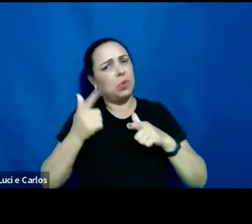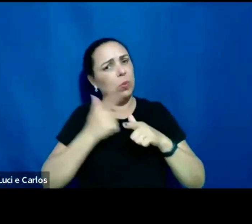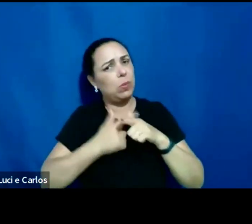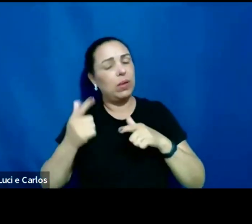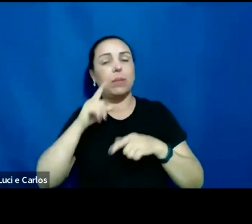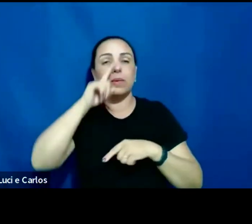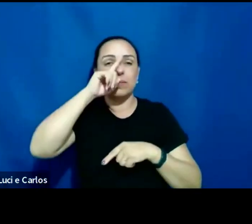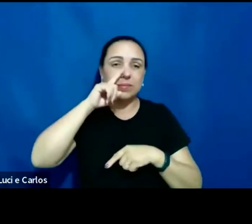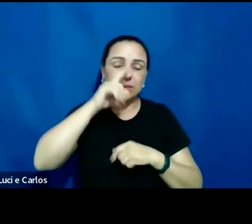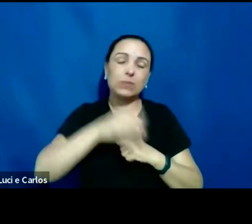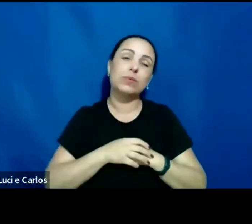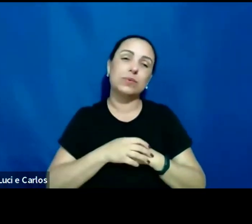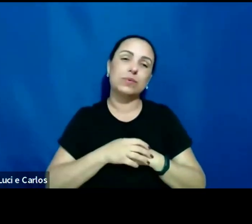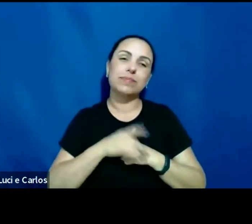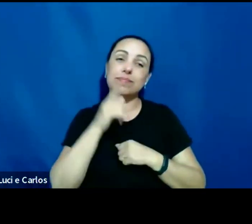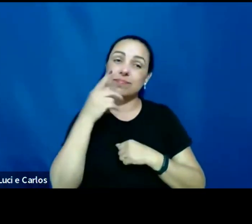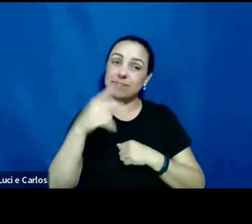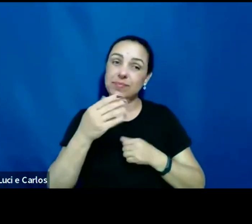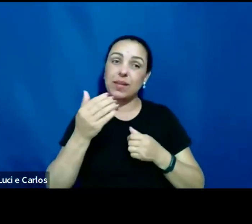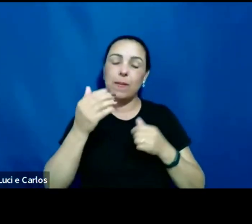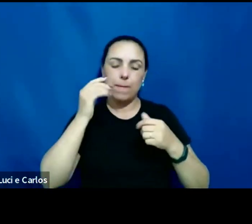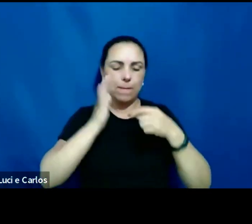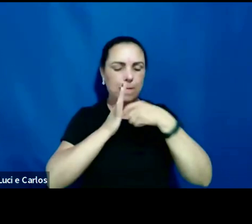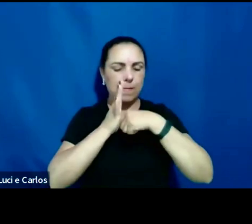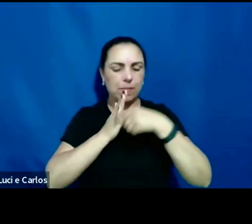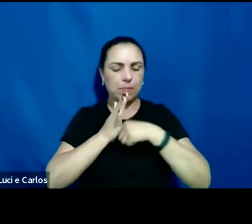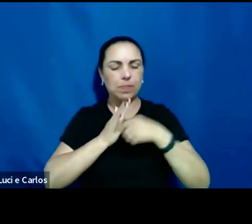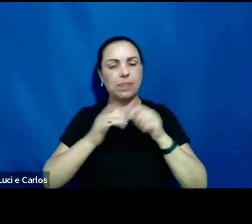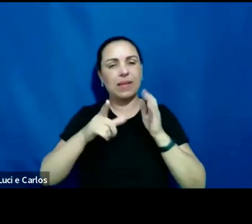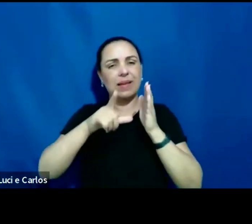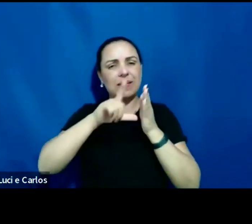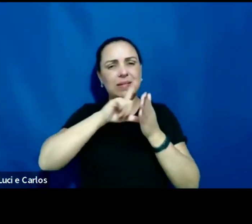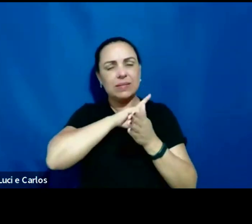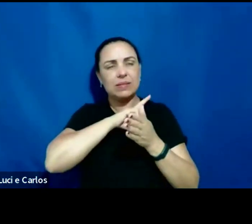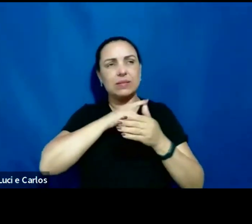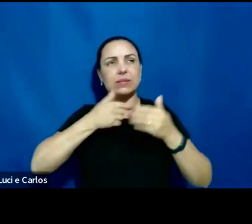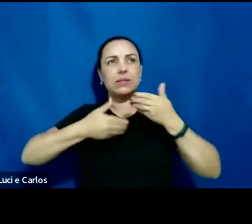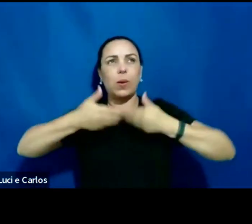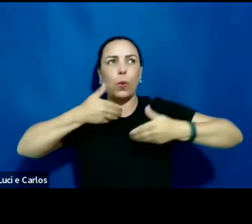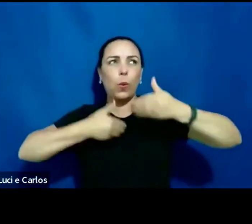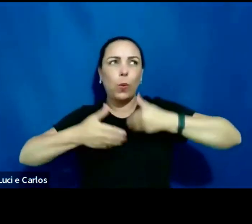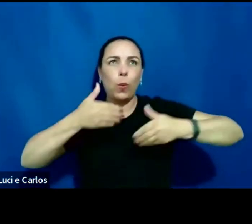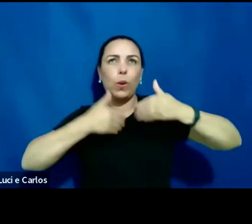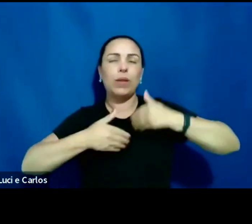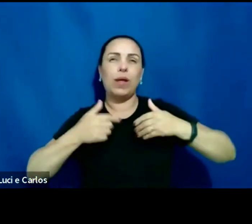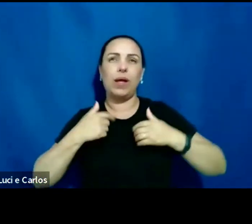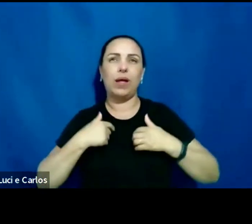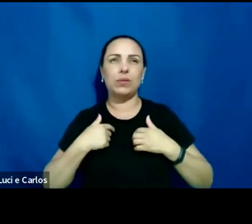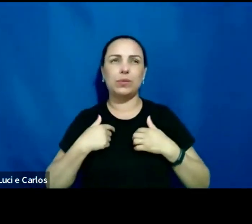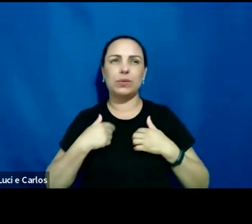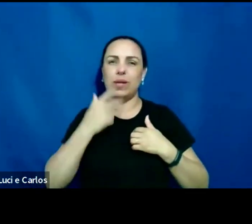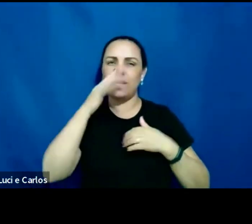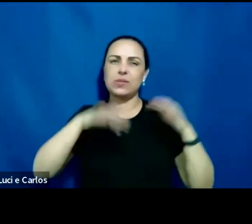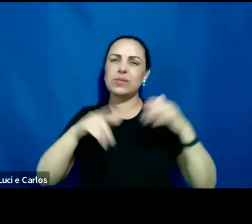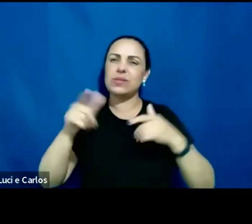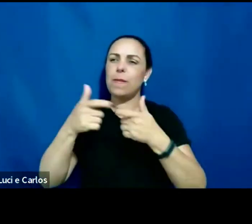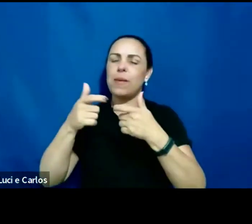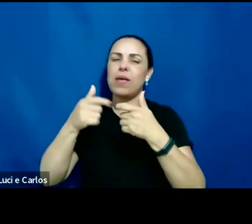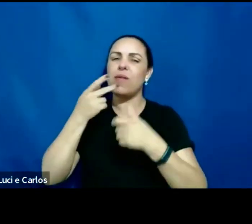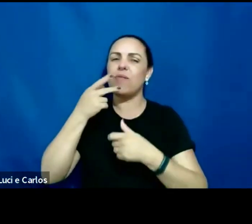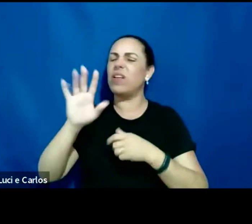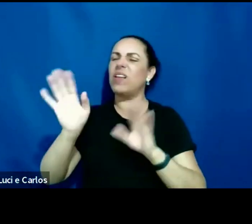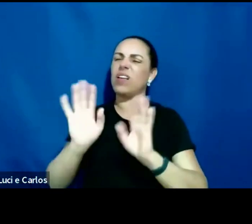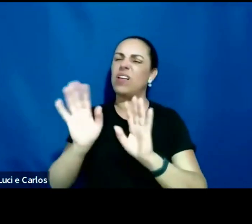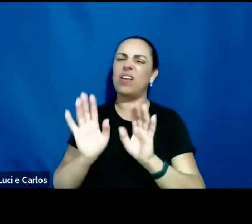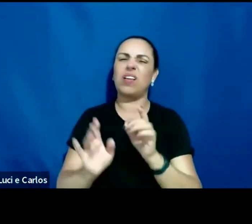difícil. É muito simples você chegar num consultório de um médico, ele olhar para você, não, tá normal, dá um medicamentozinho aqui